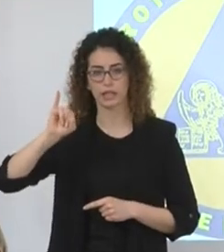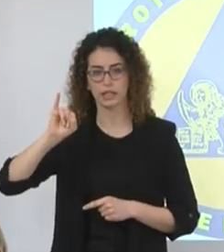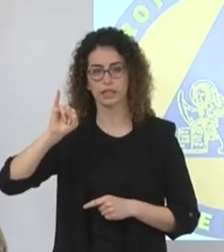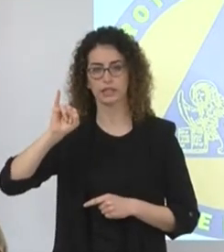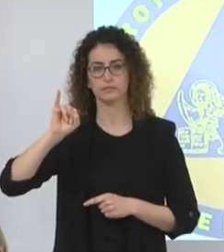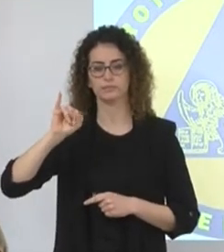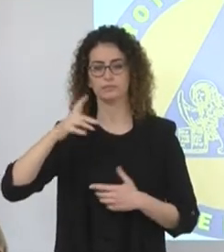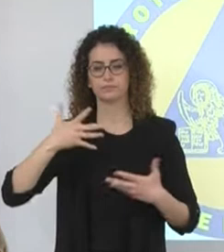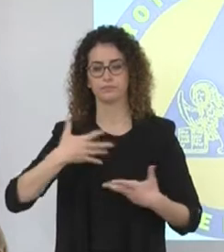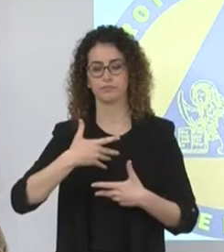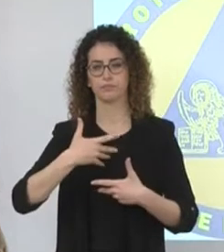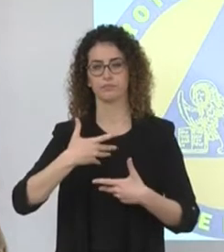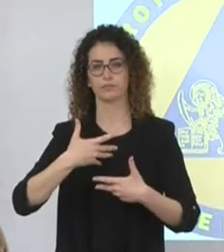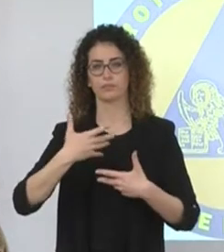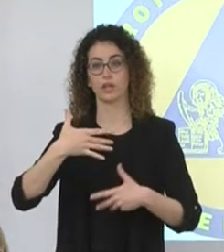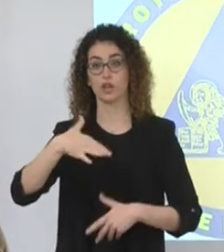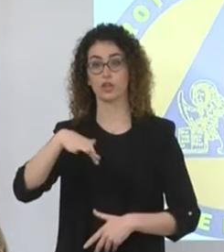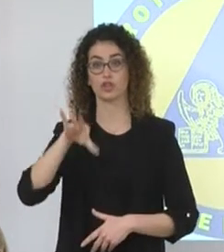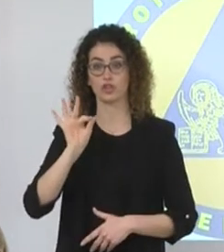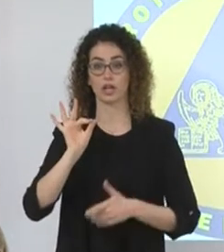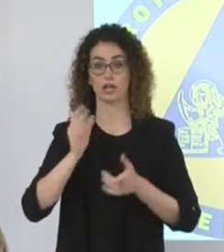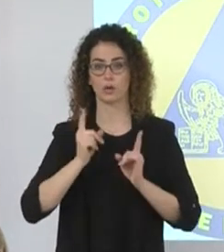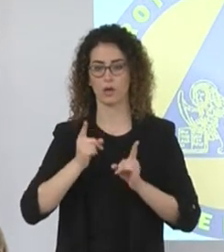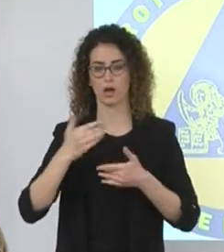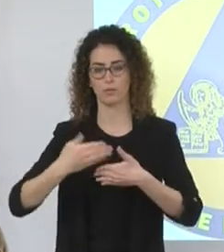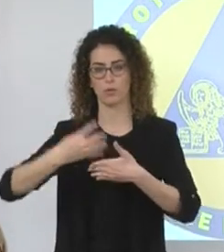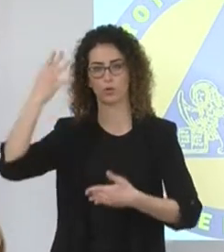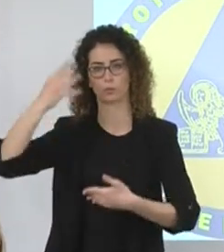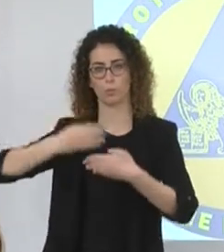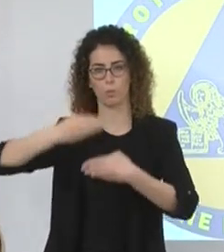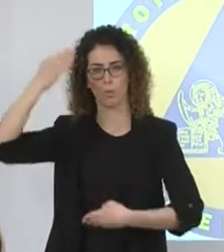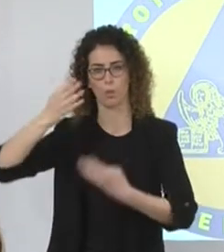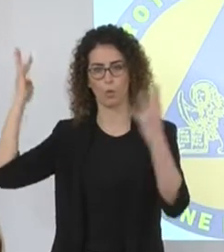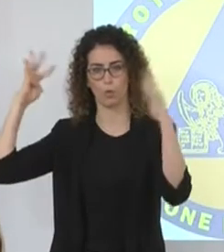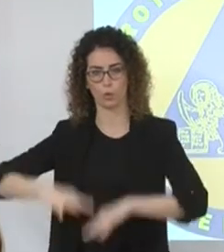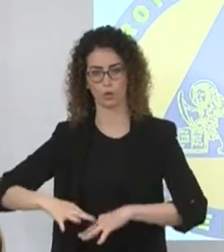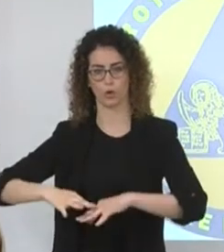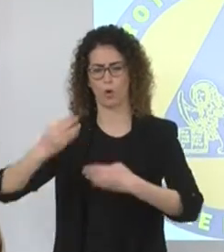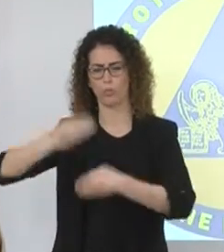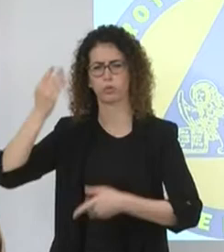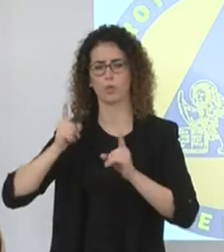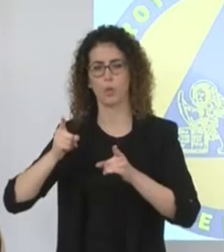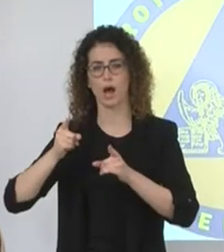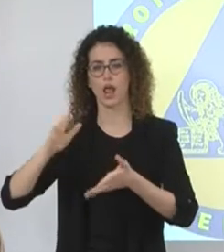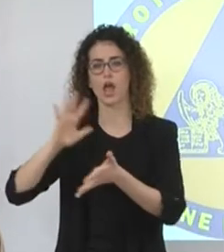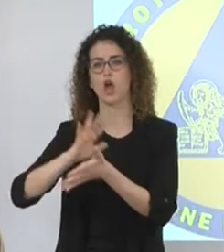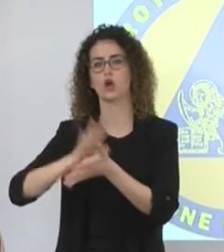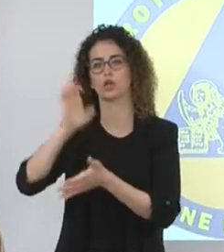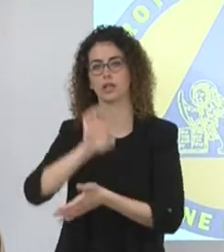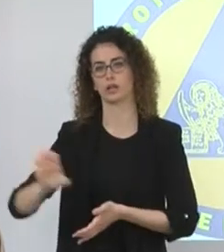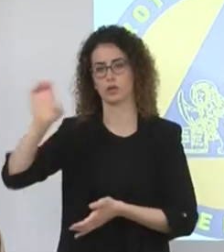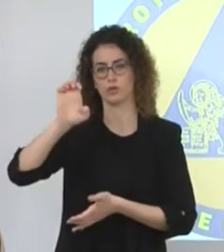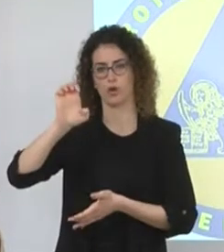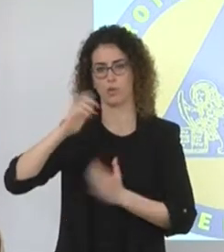a rompere quel muro che ha rappresentato dal contratto europeo e di andare sul